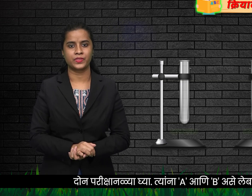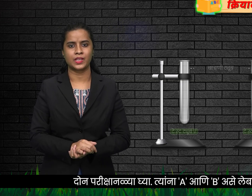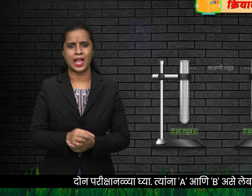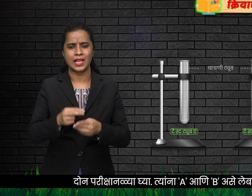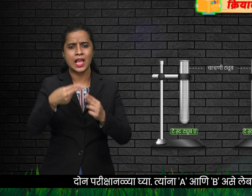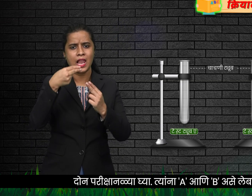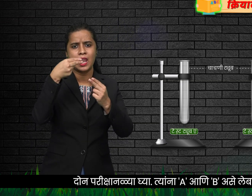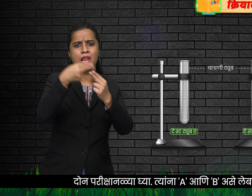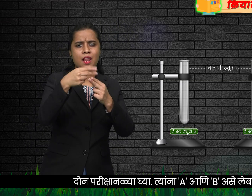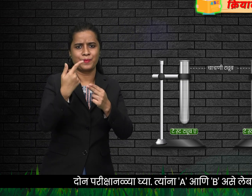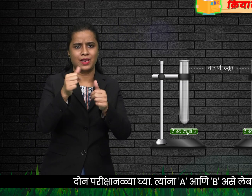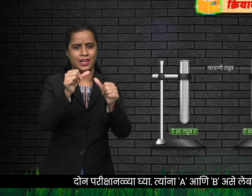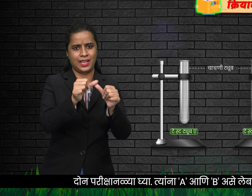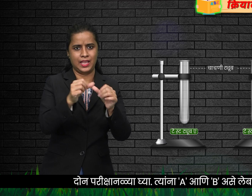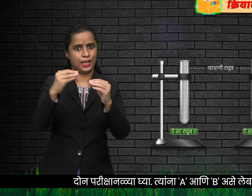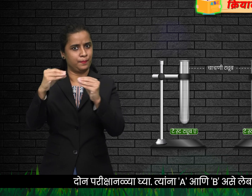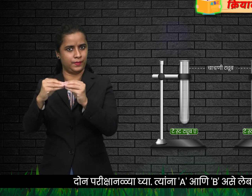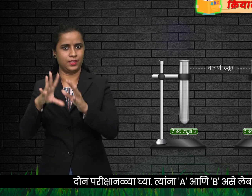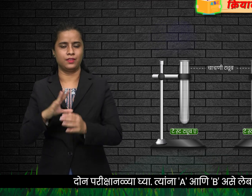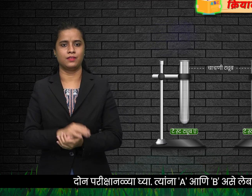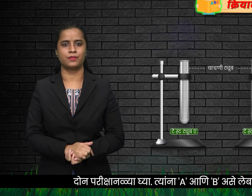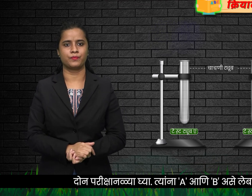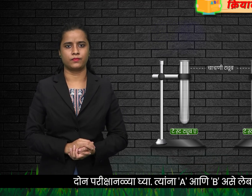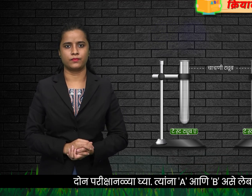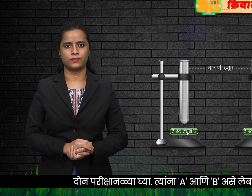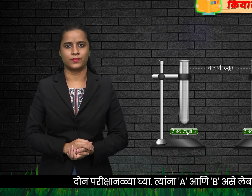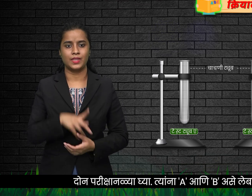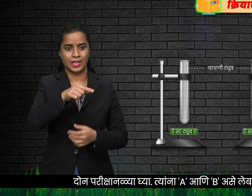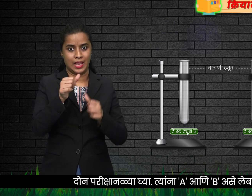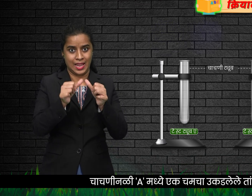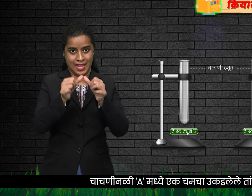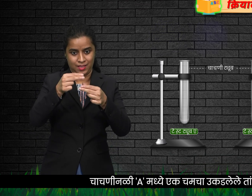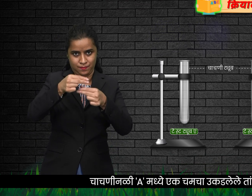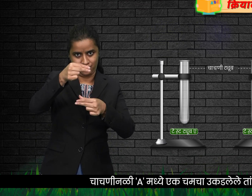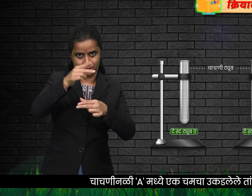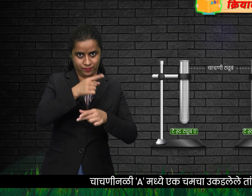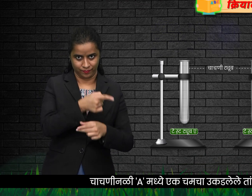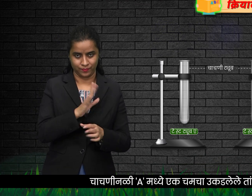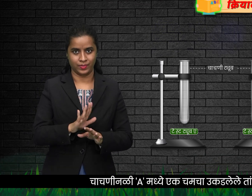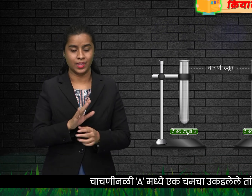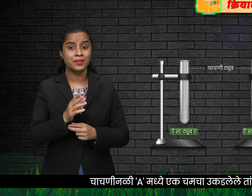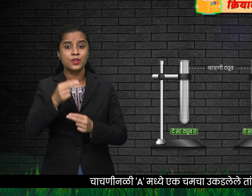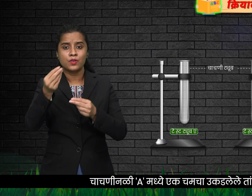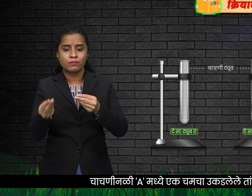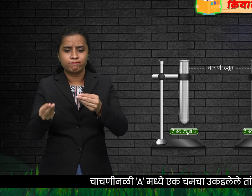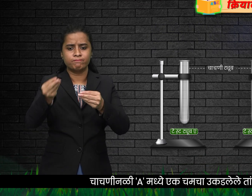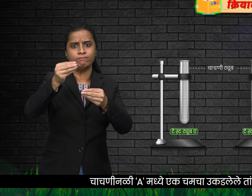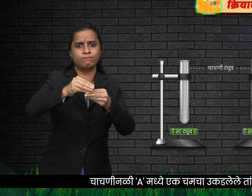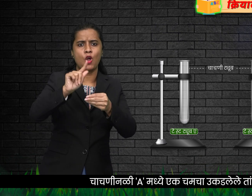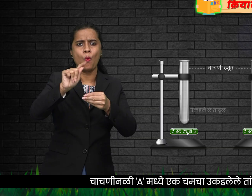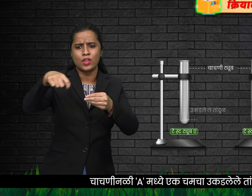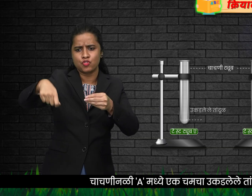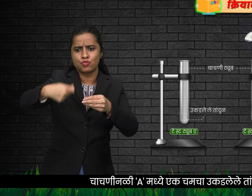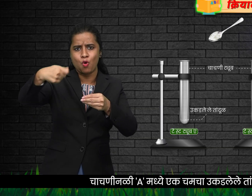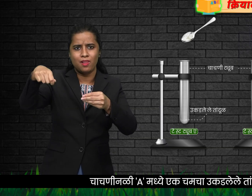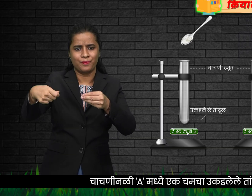2 परीक्षा नळ्या घ्या. त्यांना ए आणि बी असे लेबल लावा. चाचणी नळी ए मध्ये 1